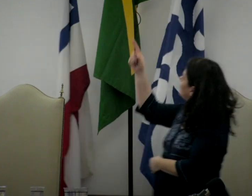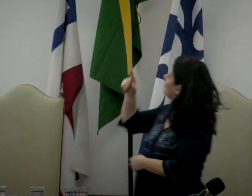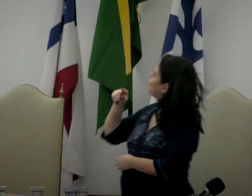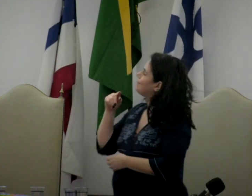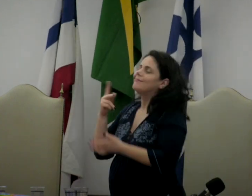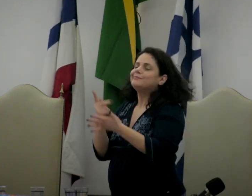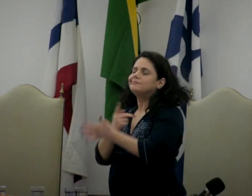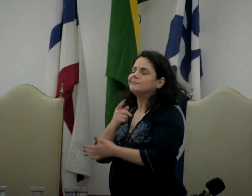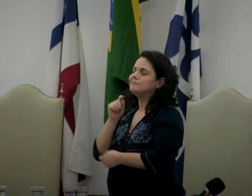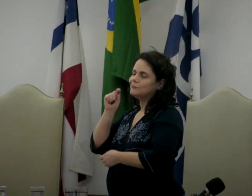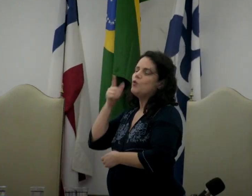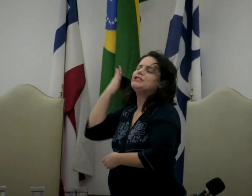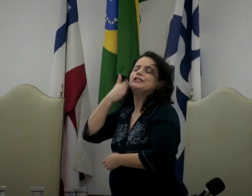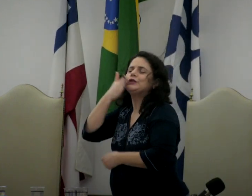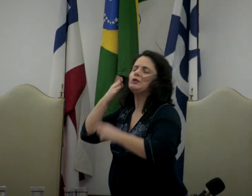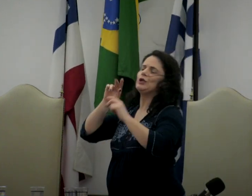Então, o que é que aconteceu?